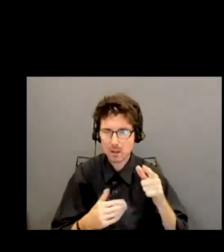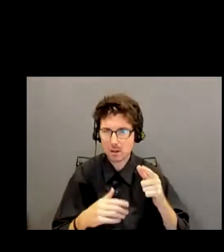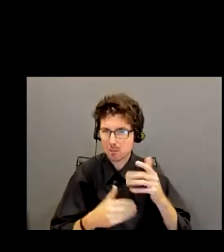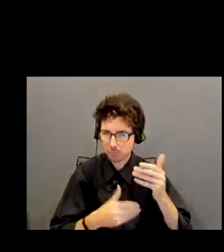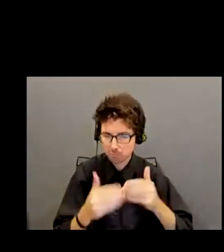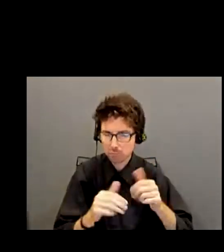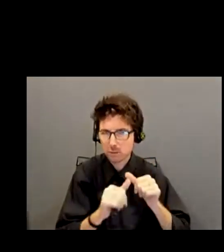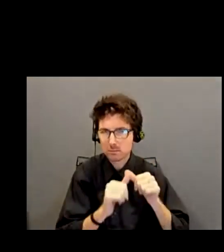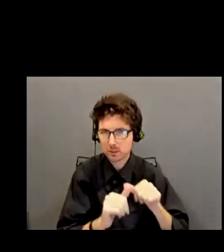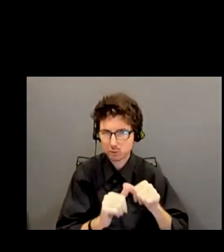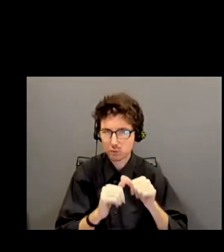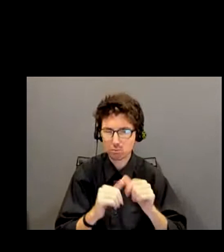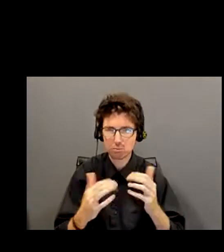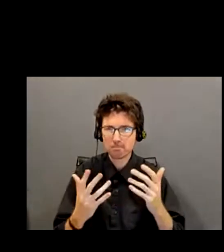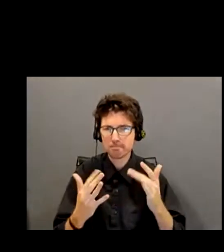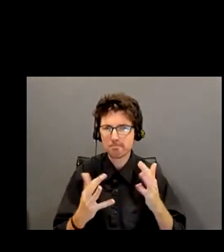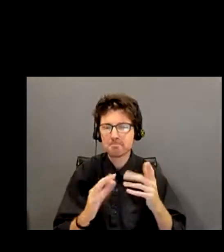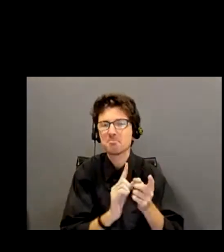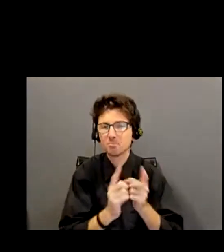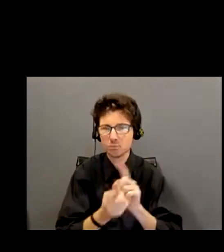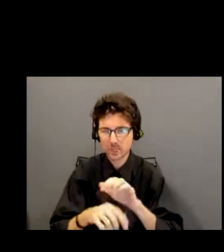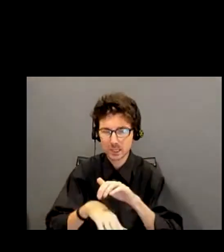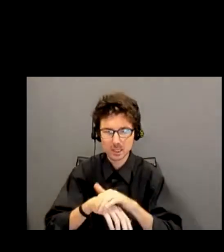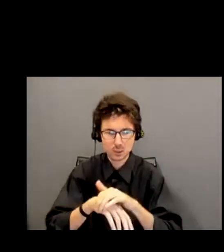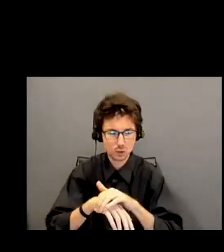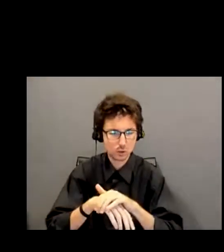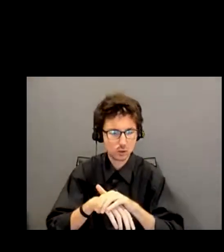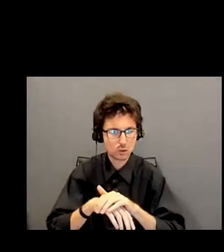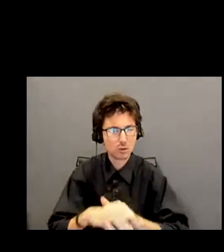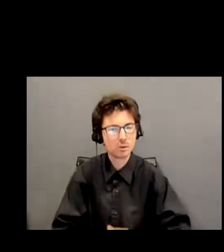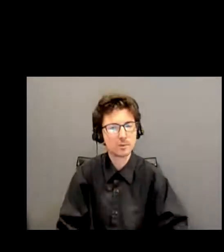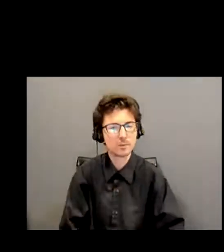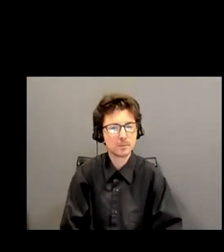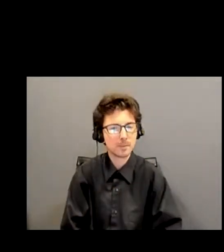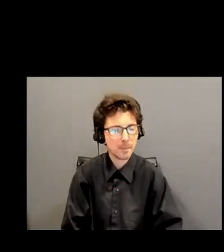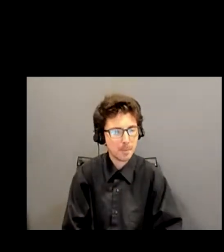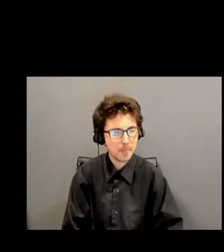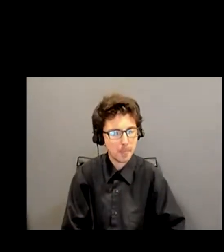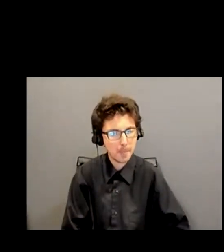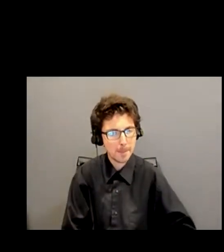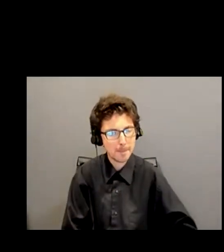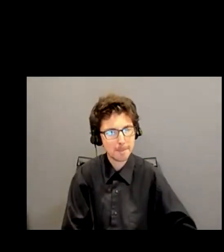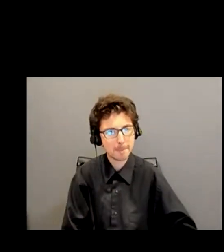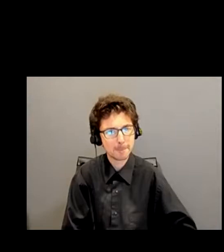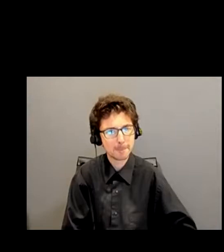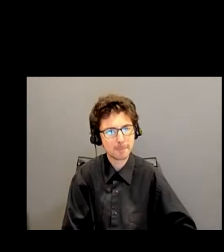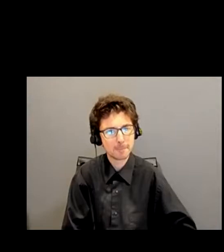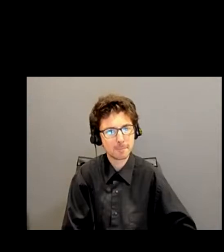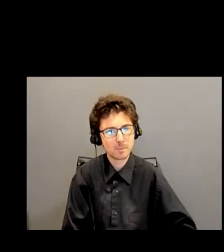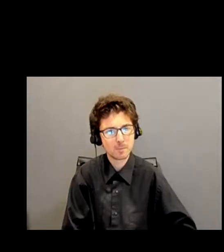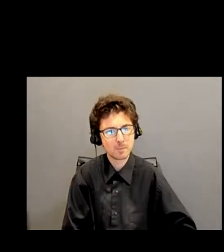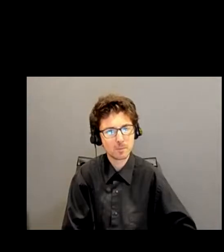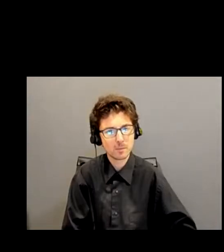يعمل على دمج هذه الشريحة من الأشخاص في المجتمع على تنمية مهاراتهم، دمجهم واستقلاليتهم.